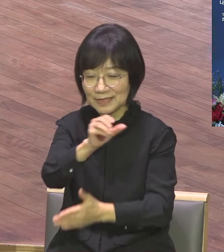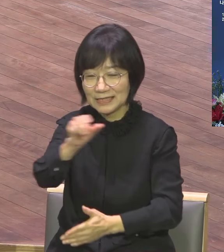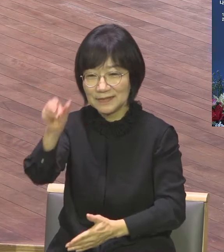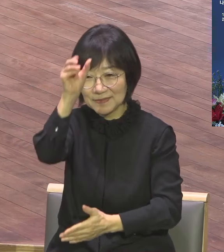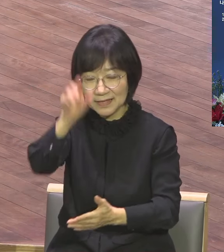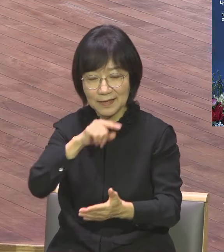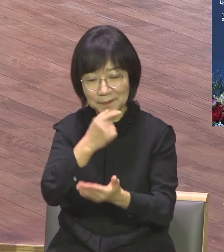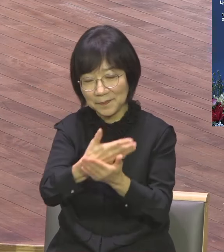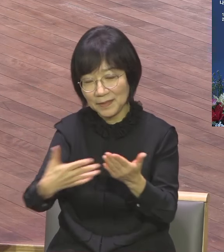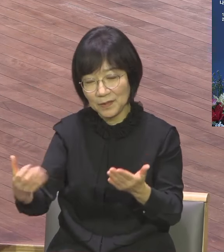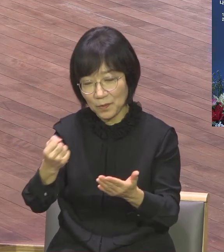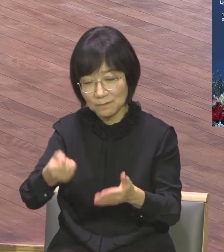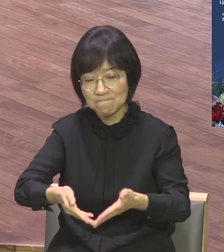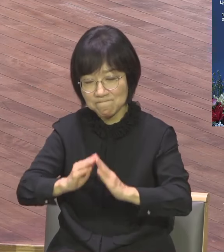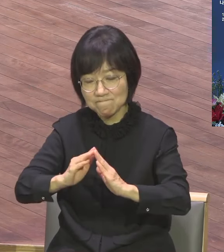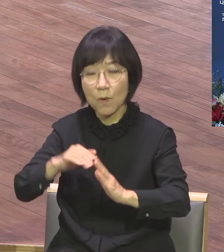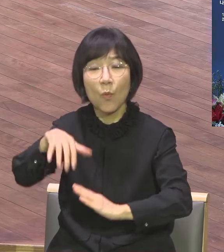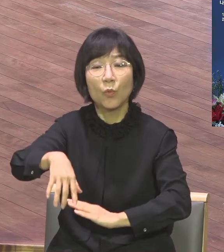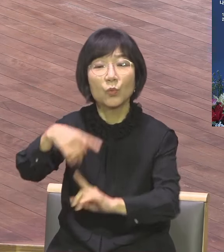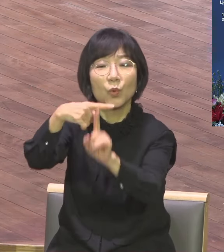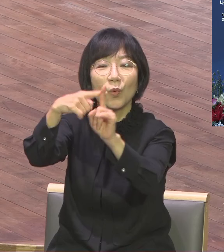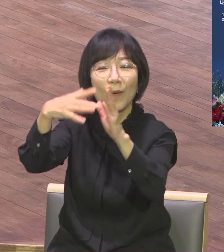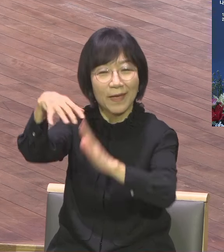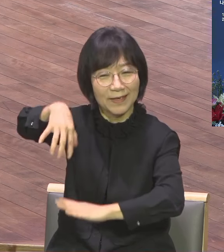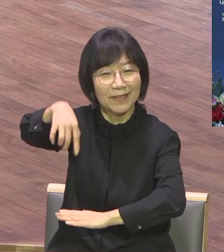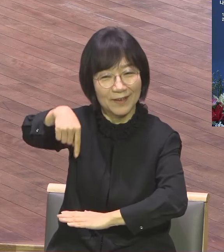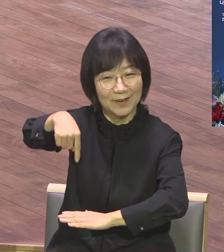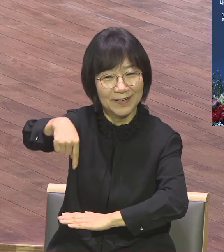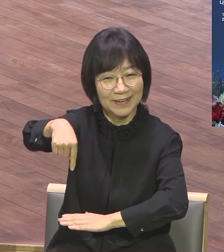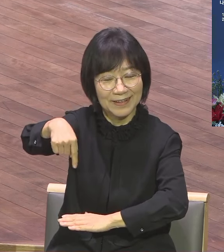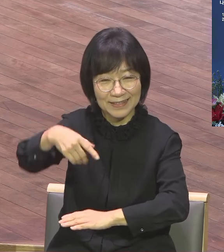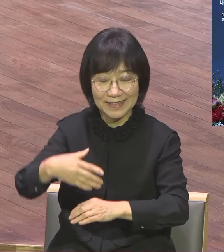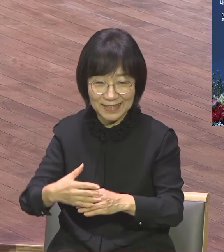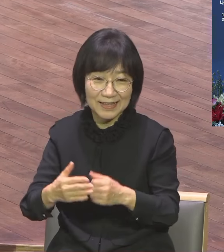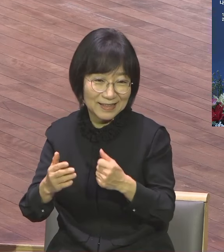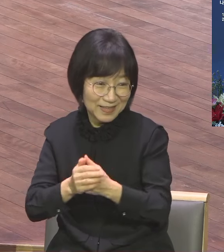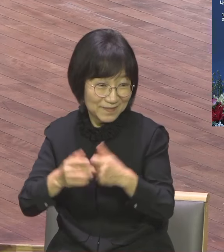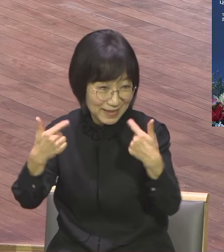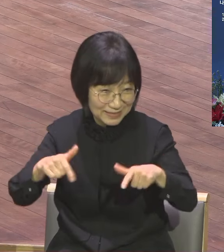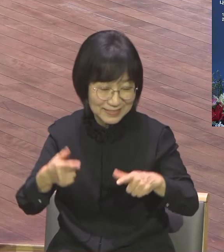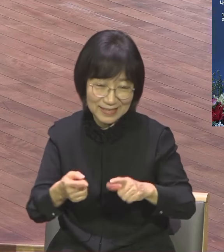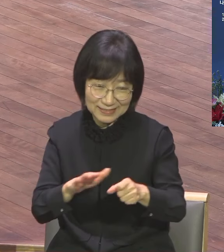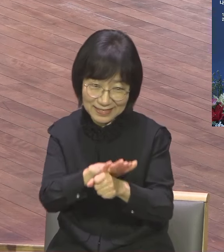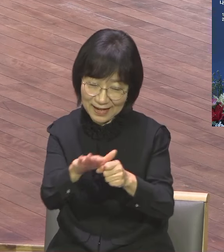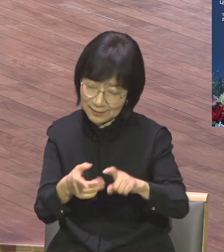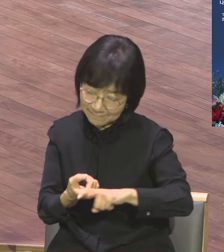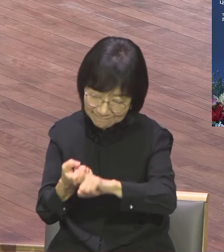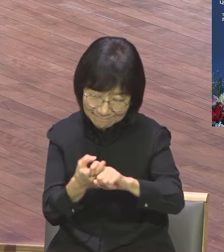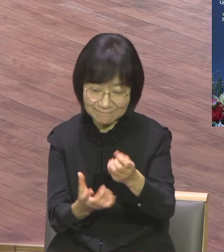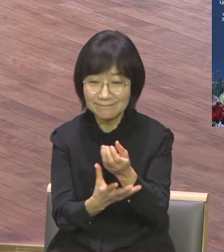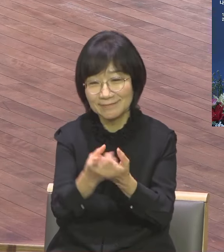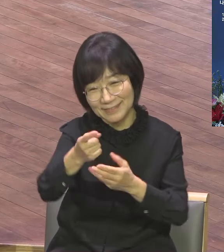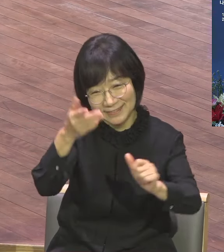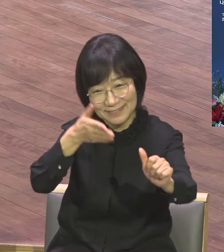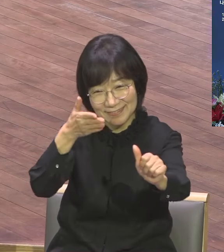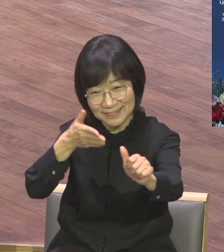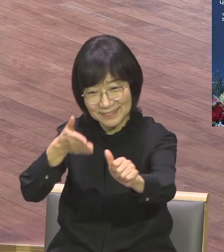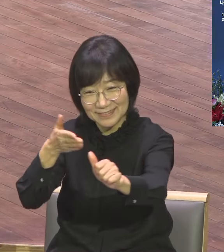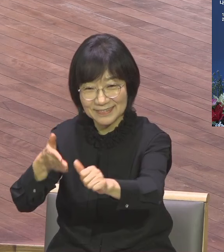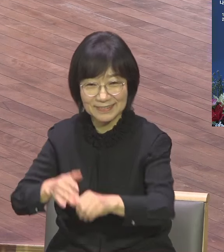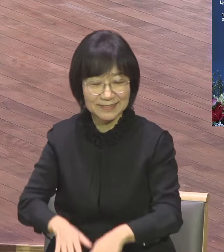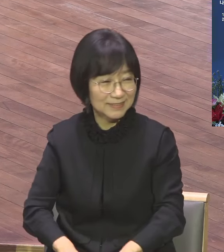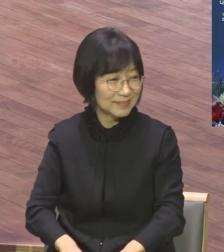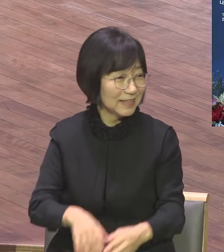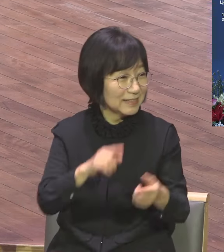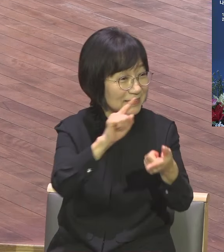때문에 어떤 상황 속에서도 사랑의 언니스를 이루어야 합니다. 네. 우리가